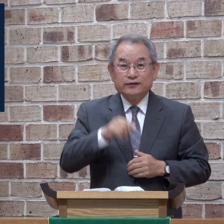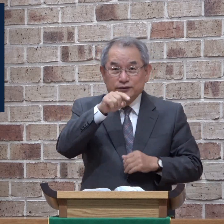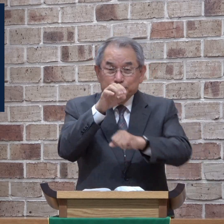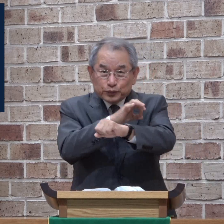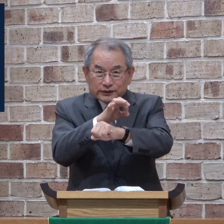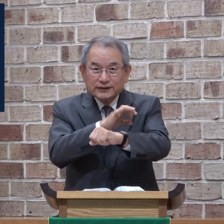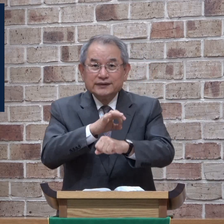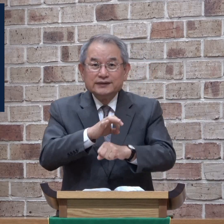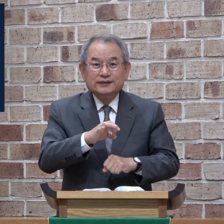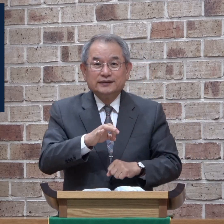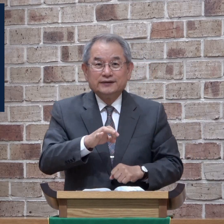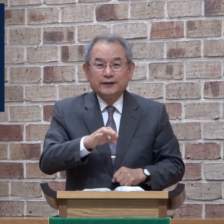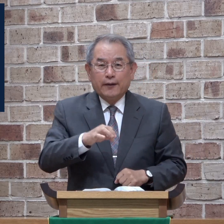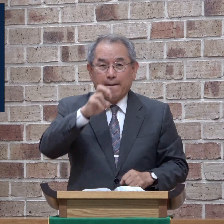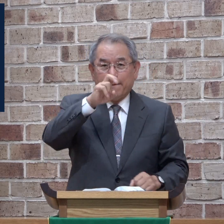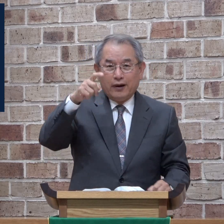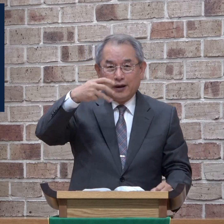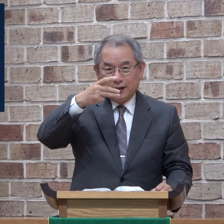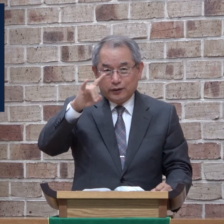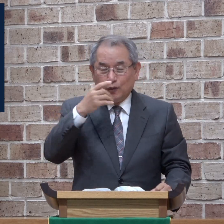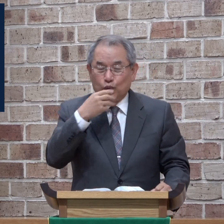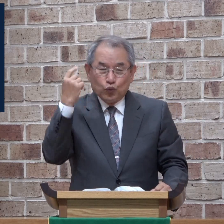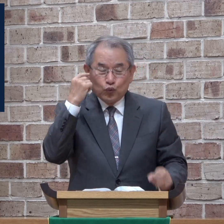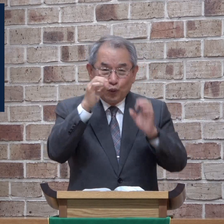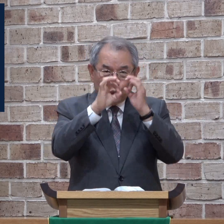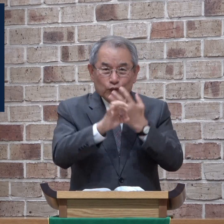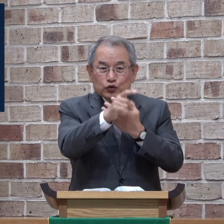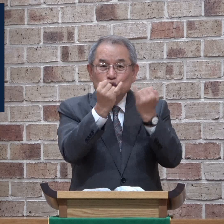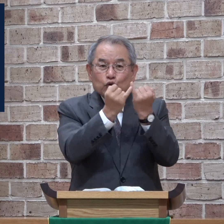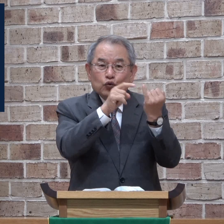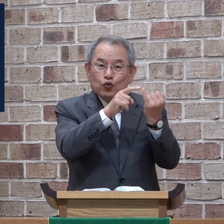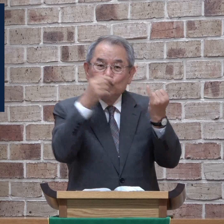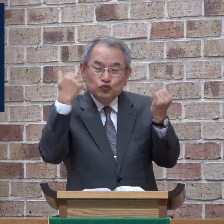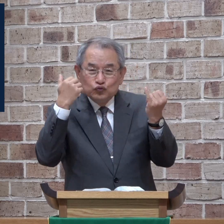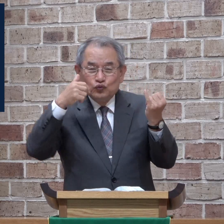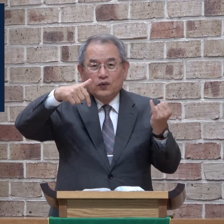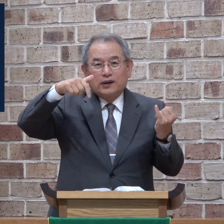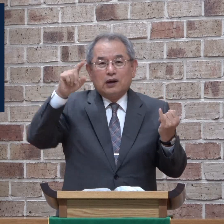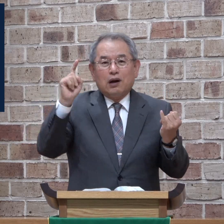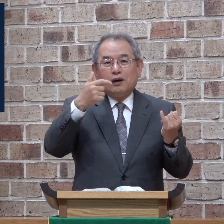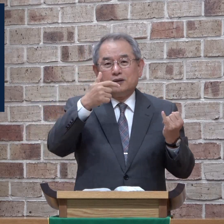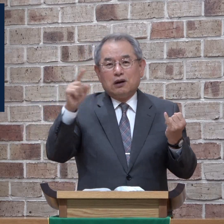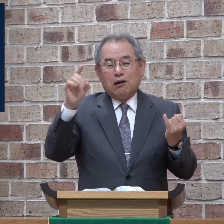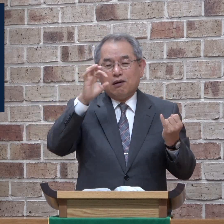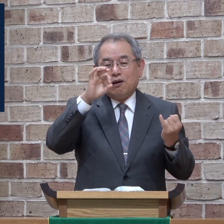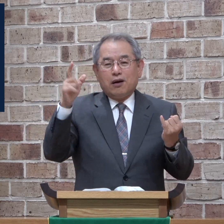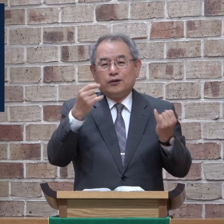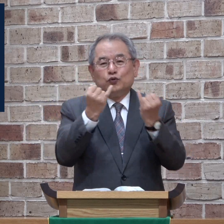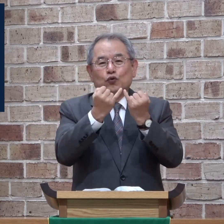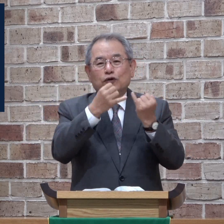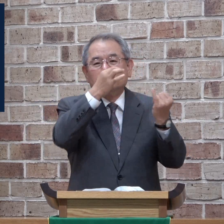텐데요. 특별히 마태복음 에서 등장하는 가난한